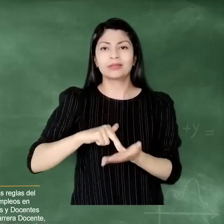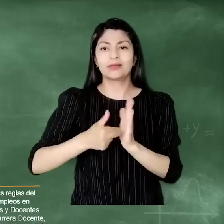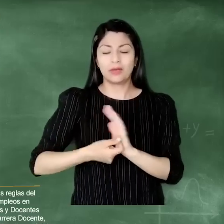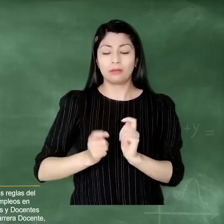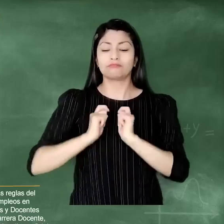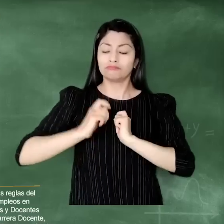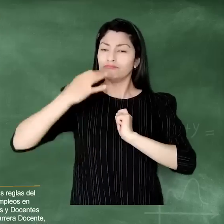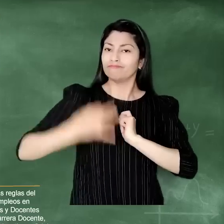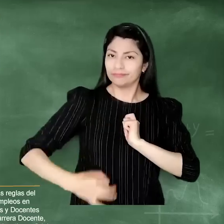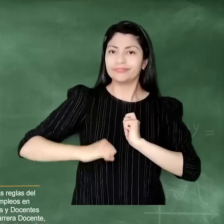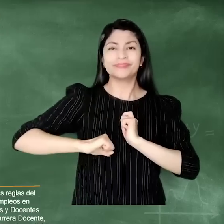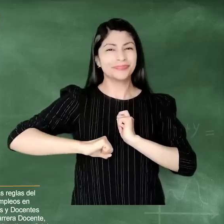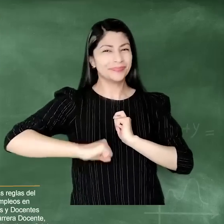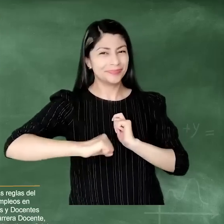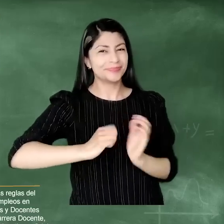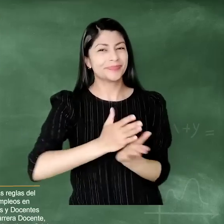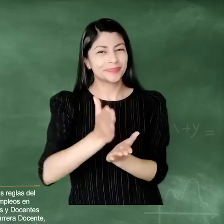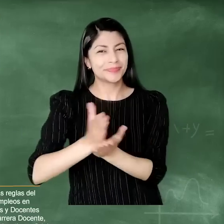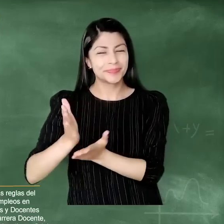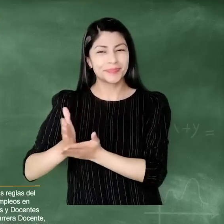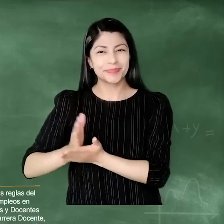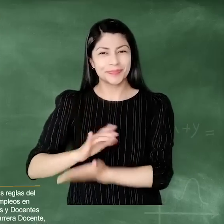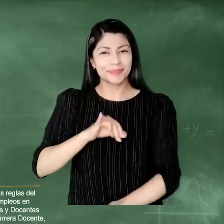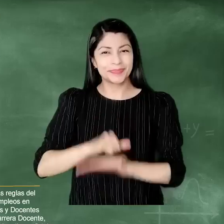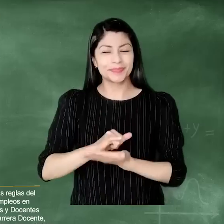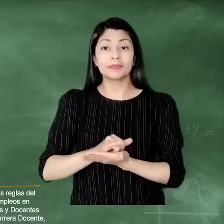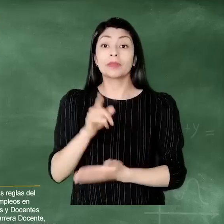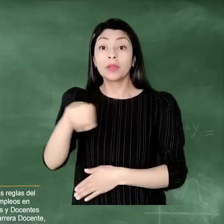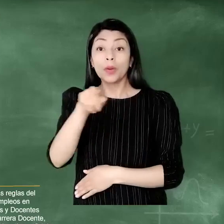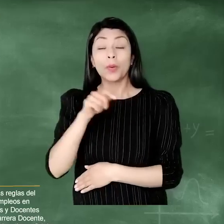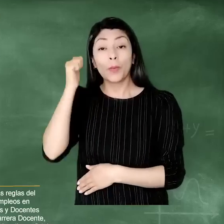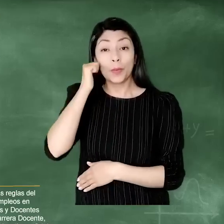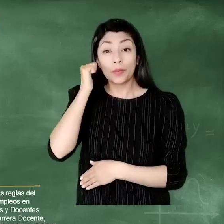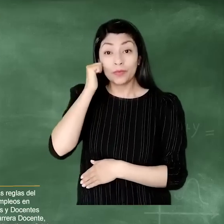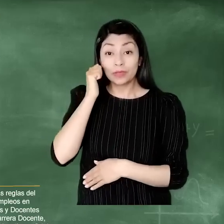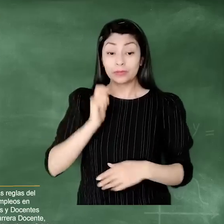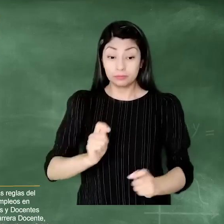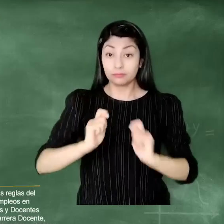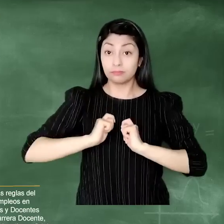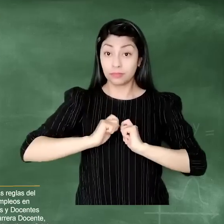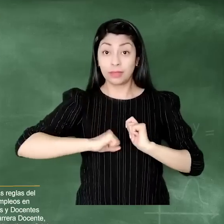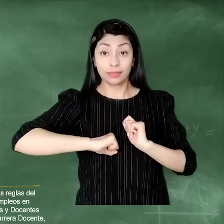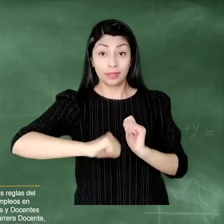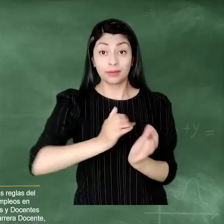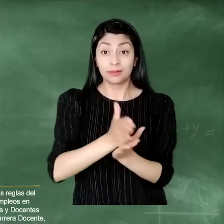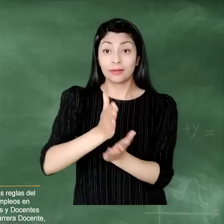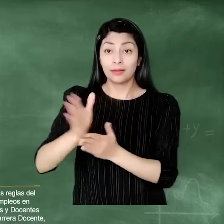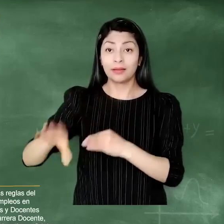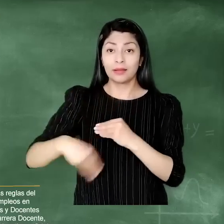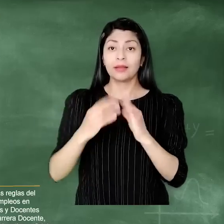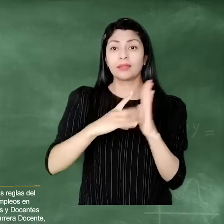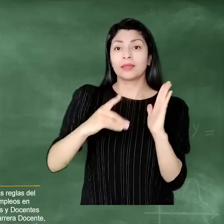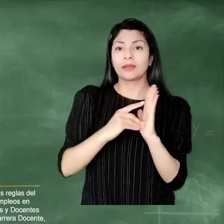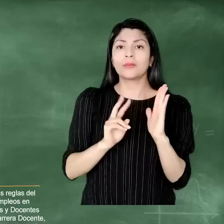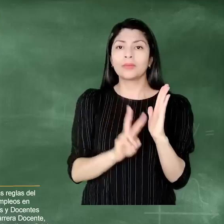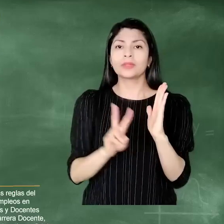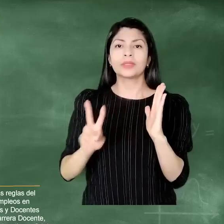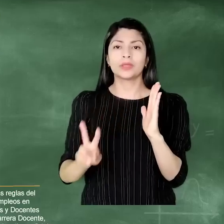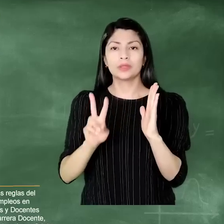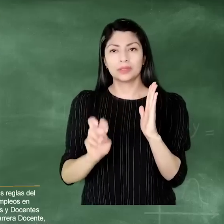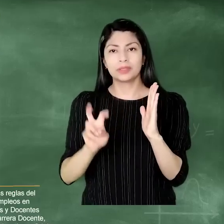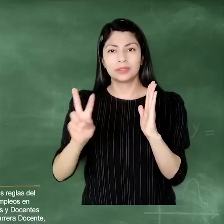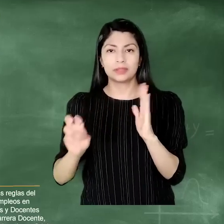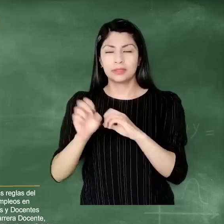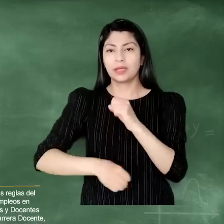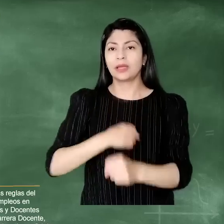empleo en el cual es titular de derechos de carrera. El educador que tenga derechos de carrera de conformidad con los